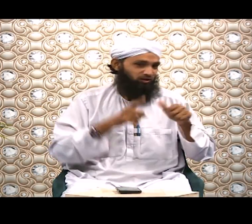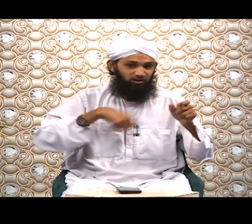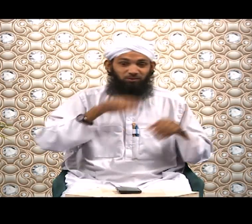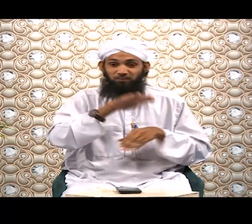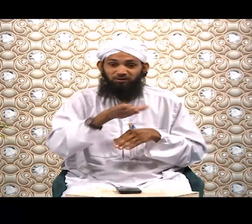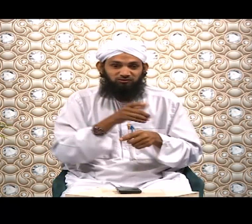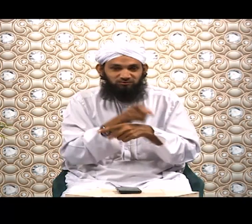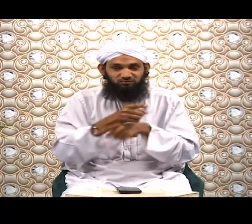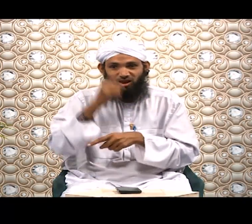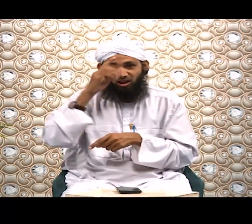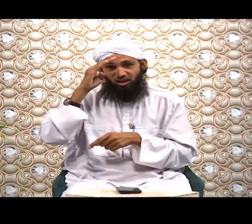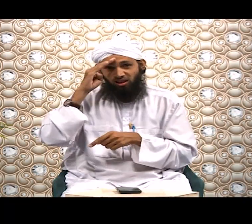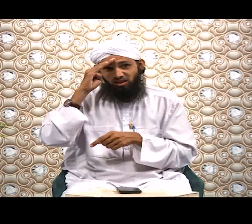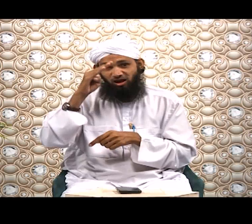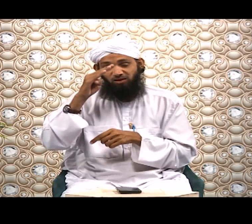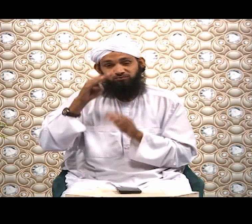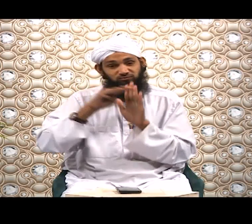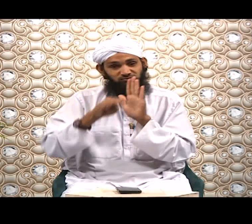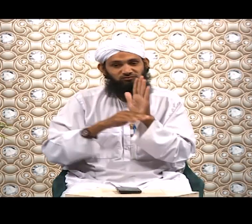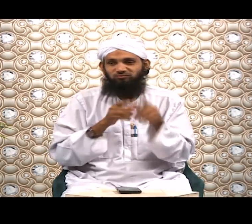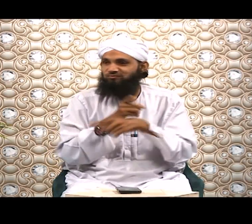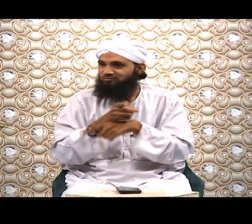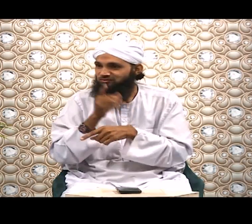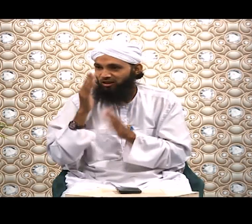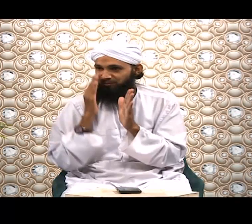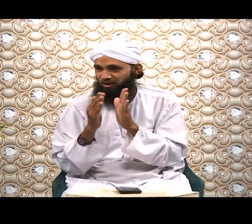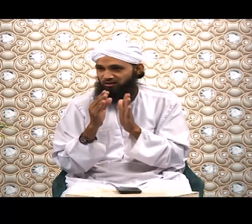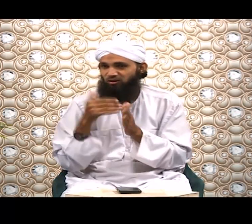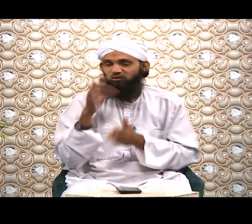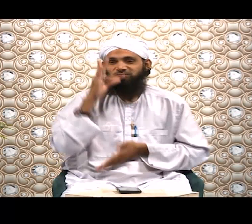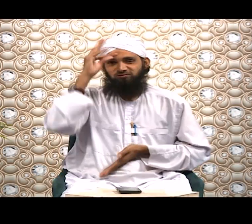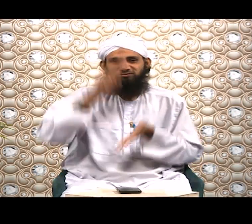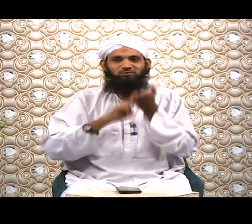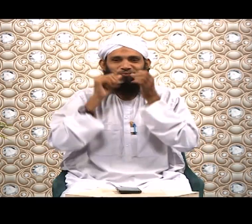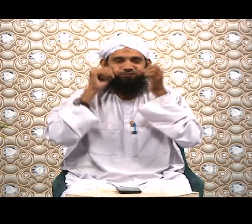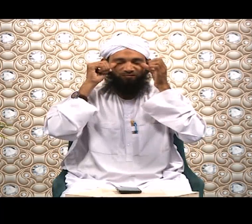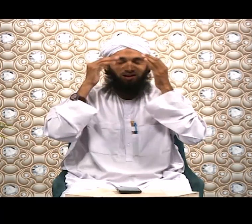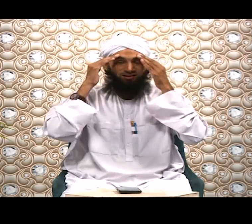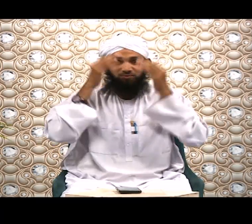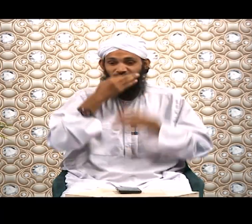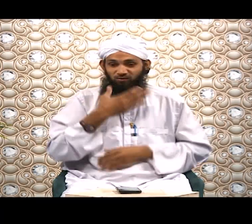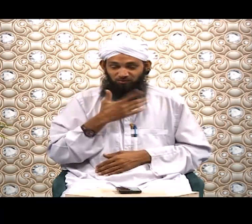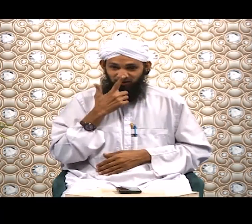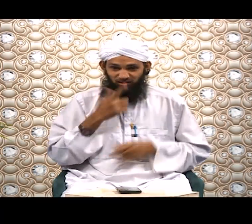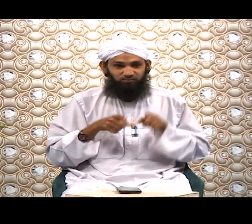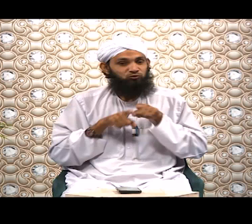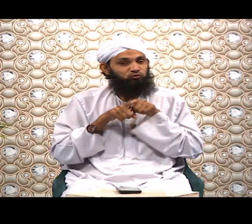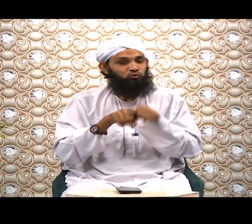انہیں اللہ پاک کی عبادت، سرکار مدینہ صلی اللہ علیہ وآلہ وسلم کی اطاعت اور سنتوں سے محبت اور گناہوں